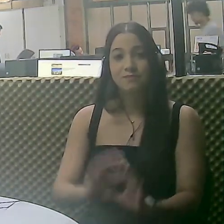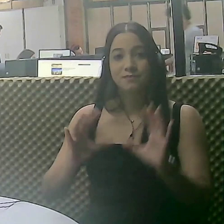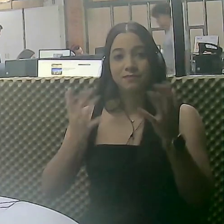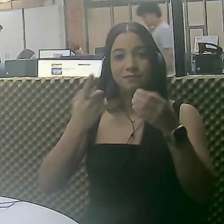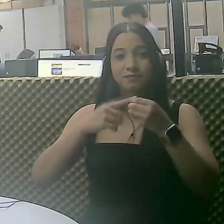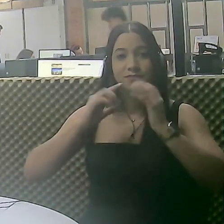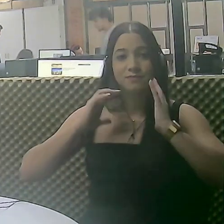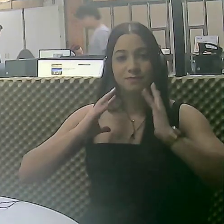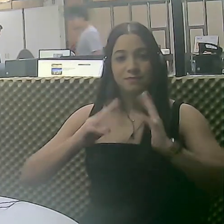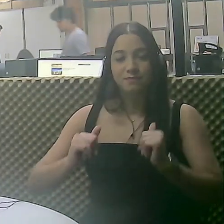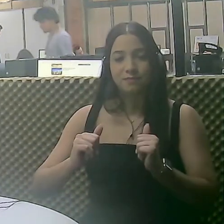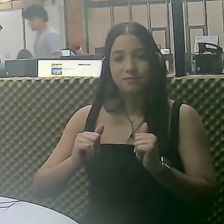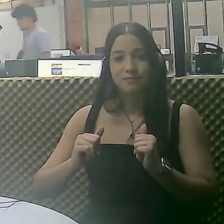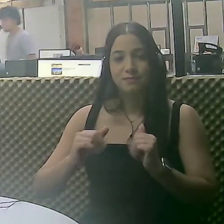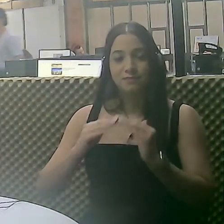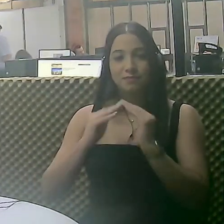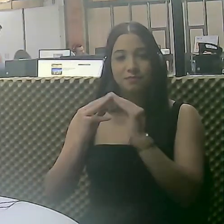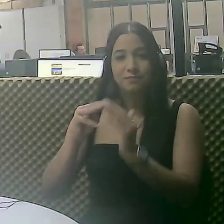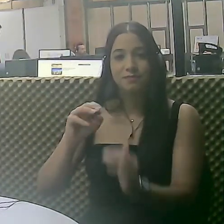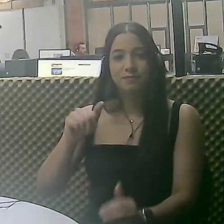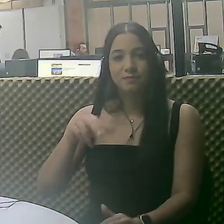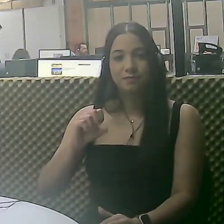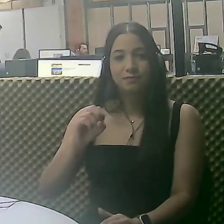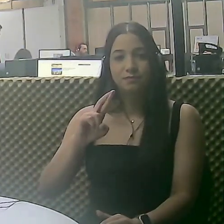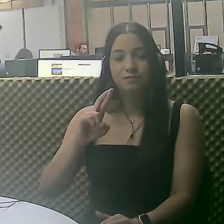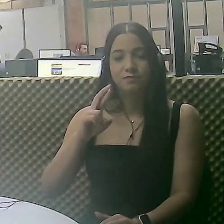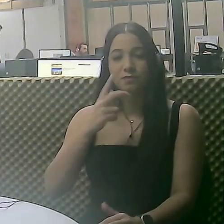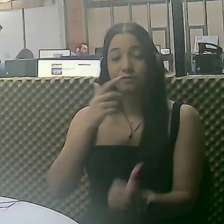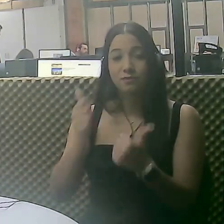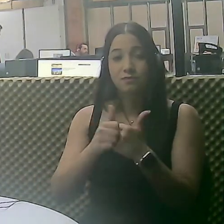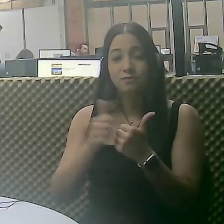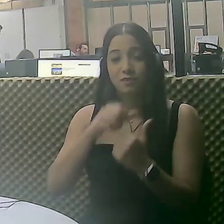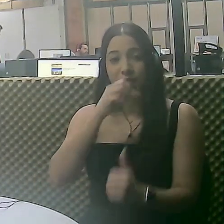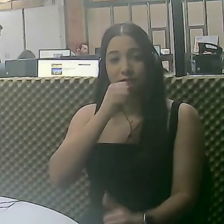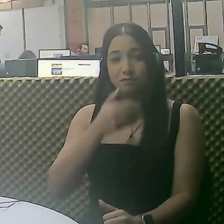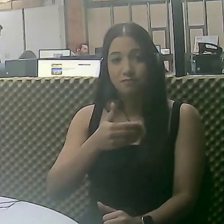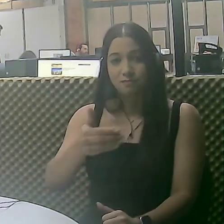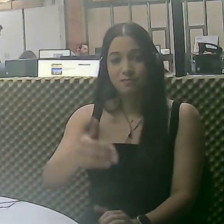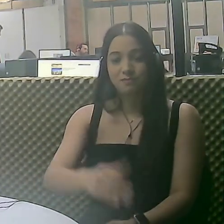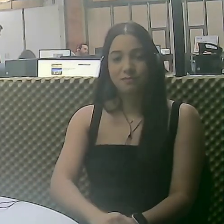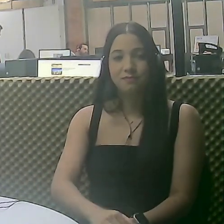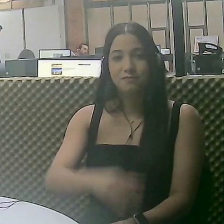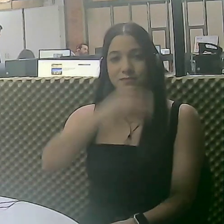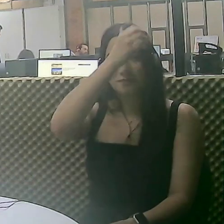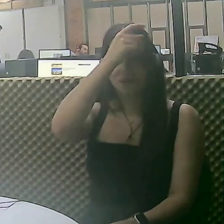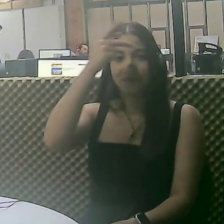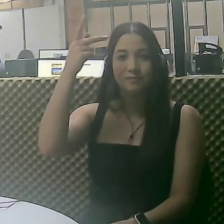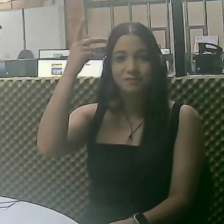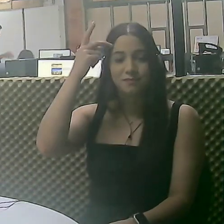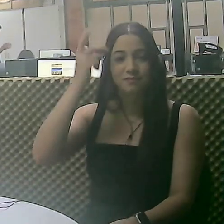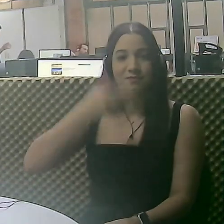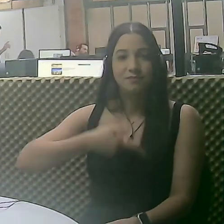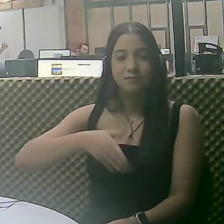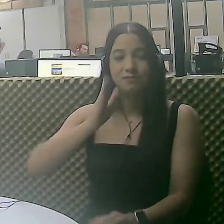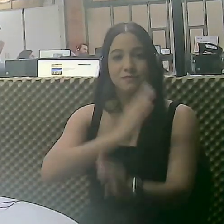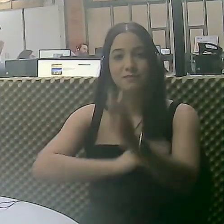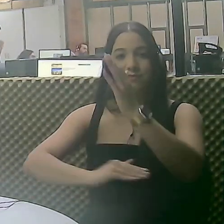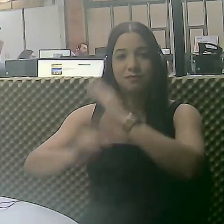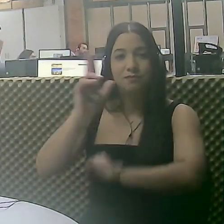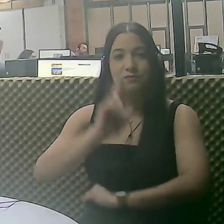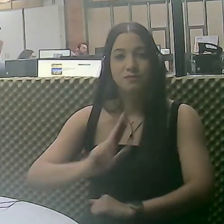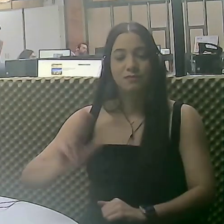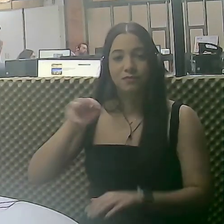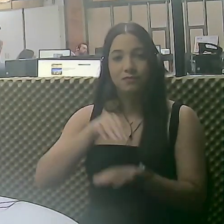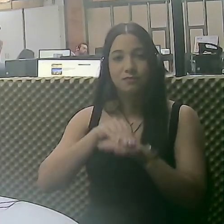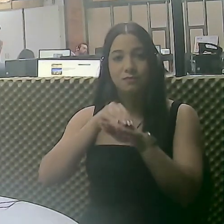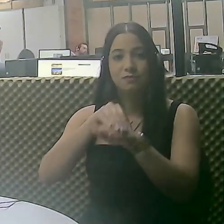Mutirão Cidade Limpa chega ao Mansur e proximidades neste sábado. Prefeitura garante ida de para-atletas de Uberlândia